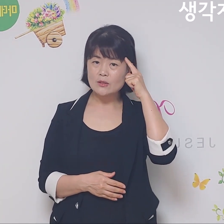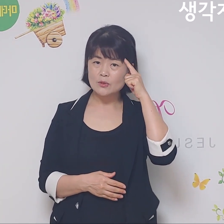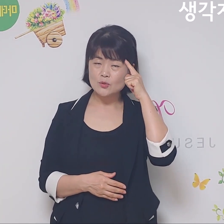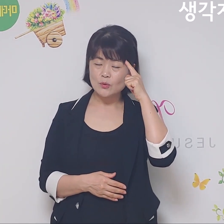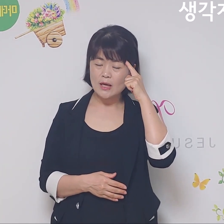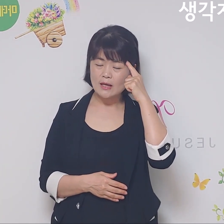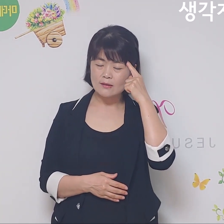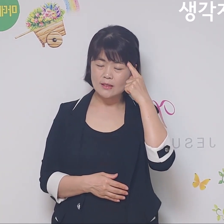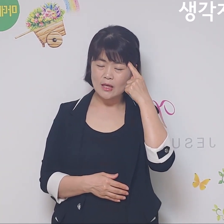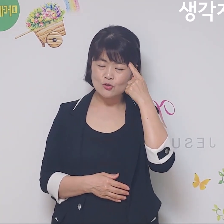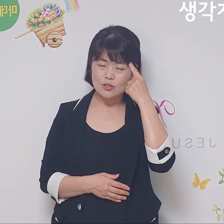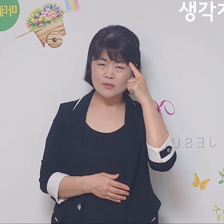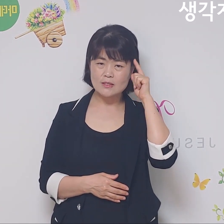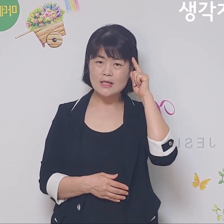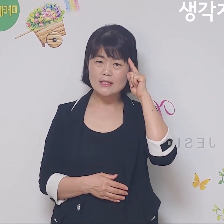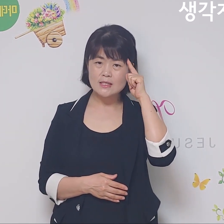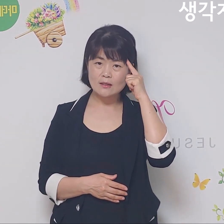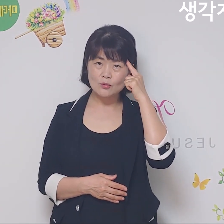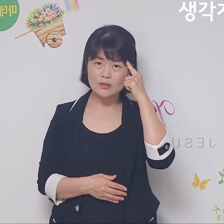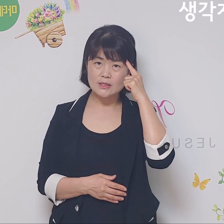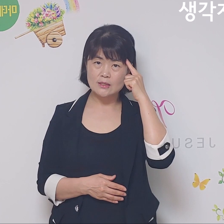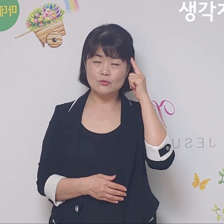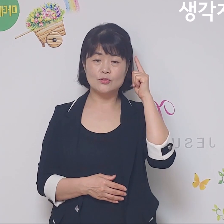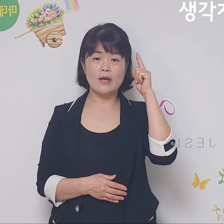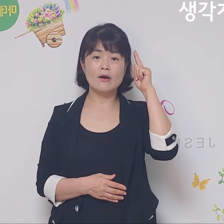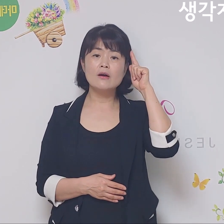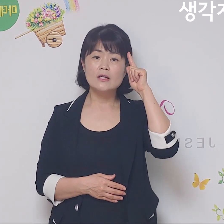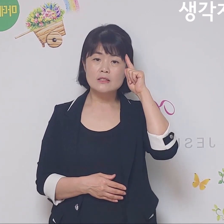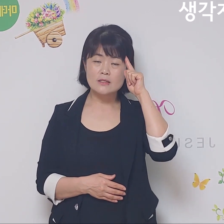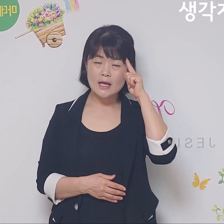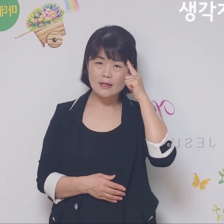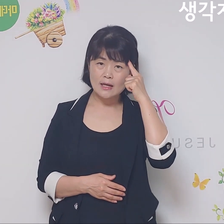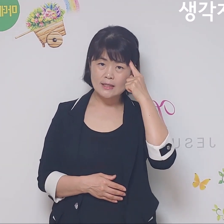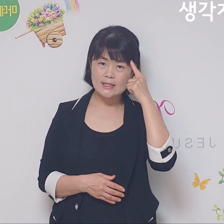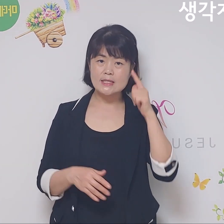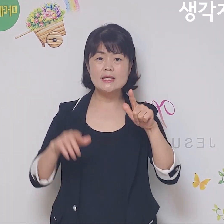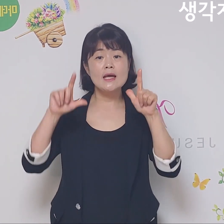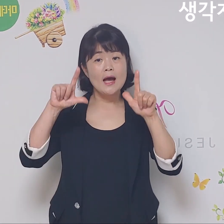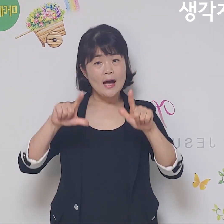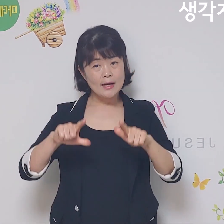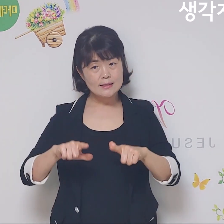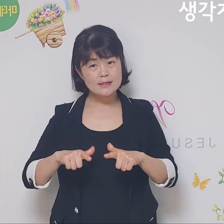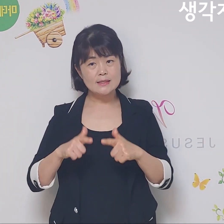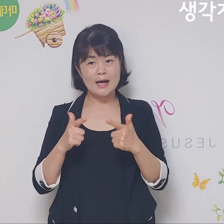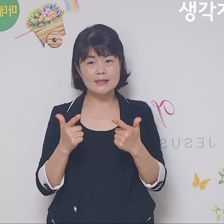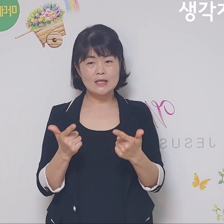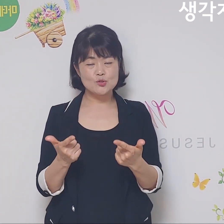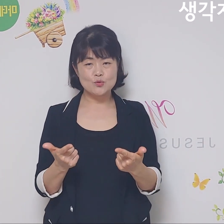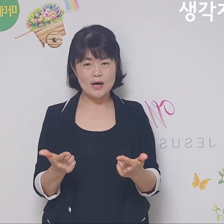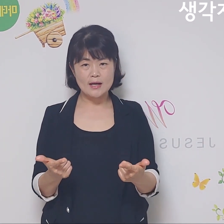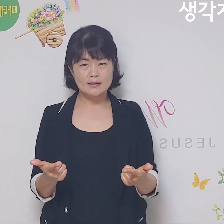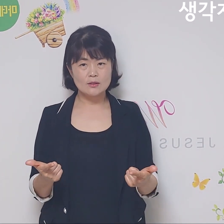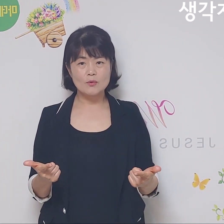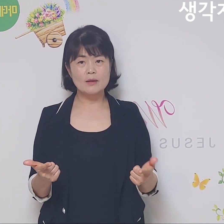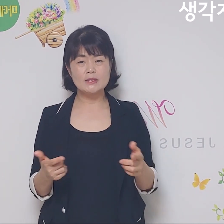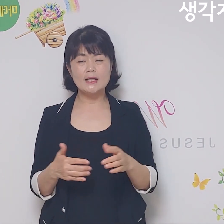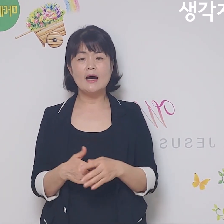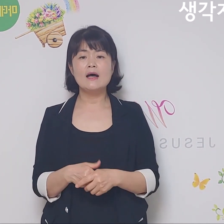관자놀이 쪽에 이렇게 대주시면서 살짝 돌리셔도 돼요. 그래서 생각지 않으리 않다 수화. 넘어갑니다.